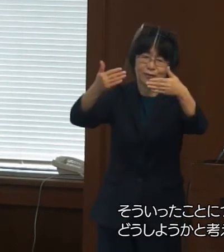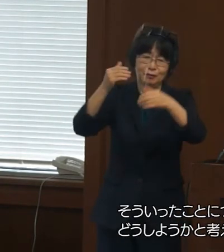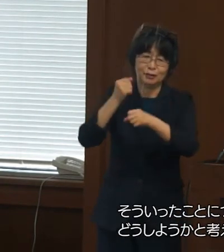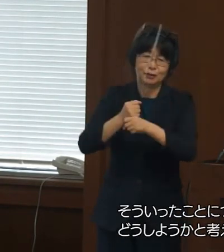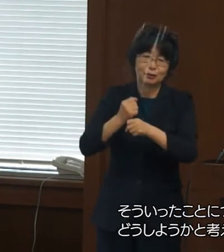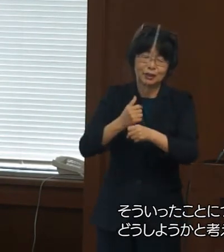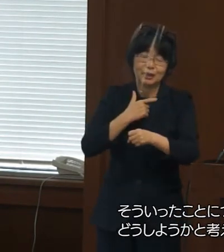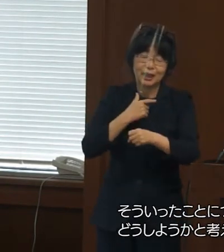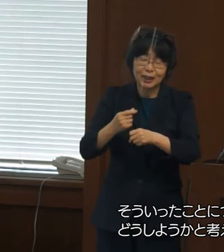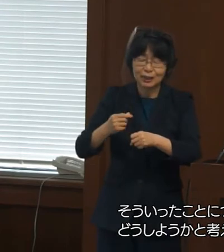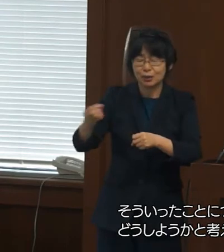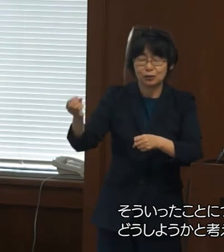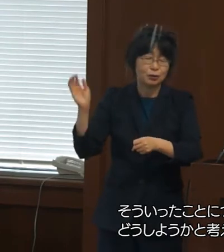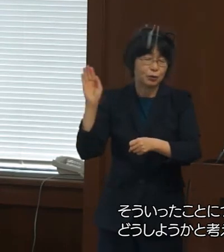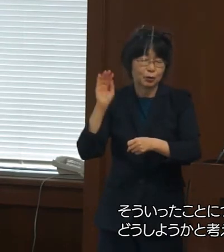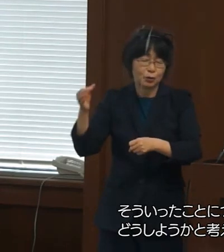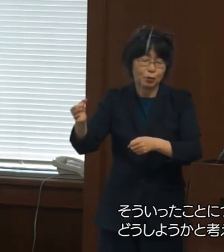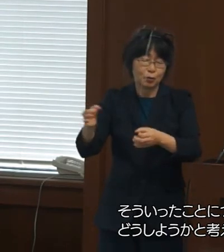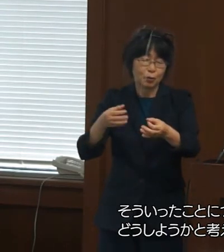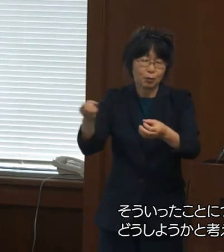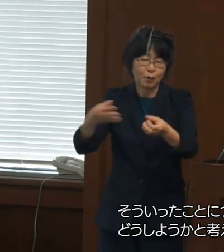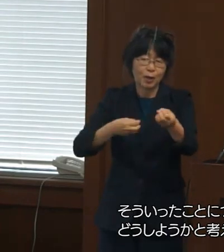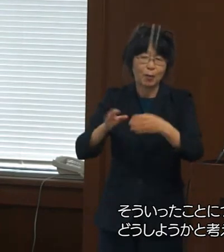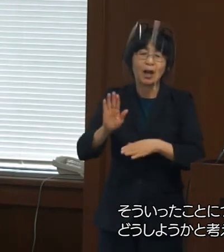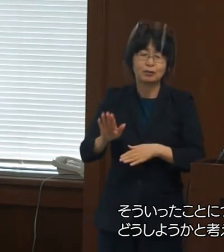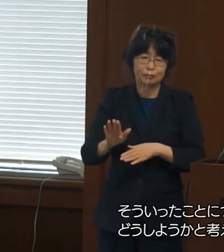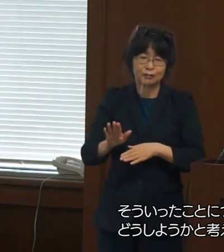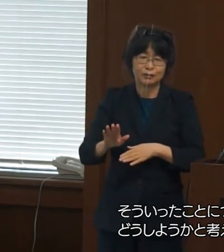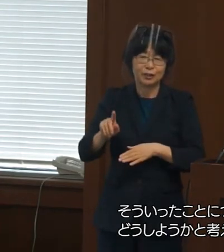まあ、そういったことについての検証をどうしようかって考えていきたいと思います。